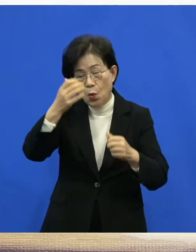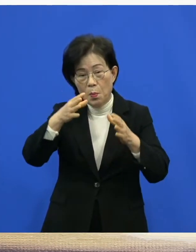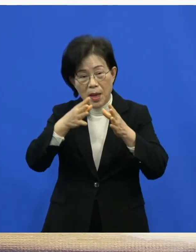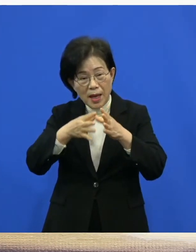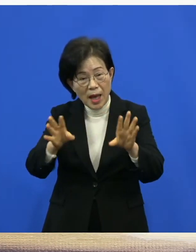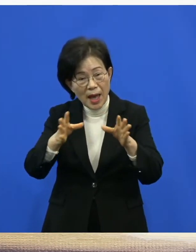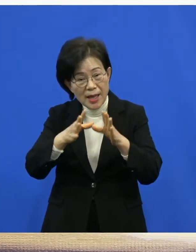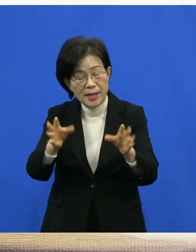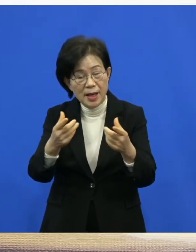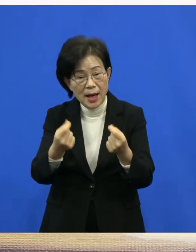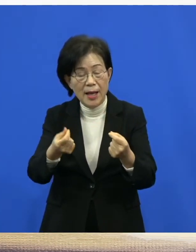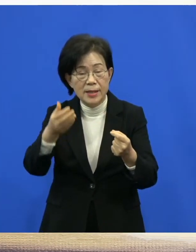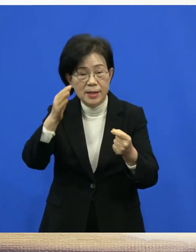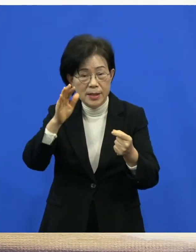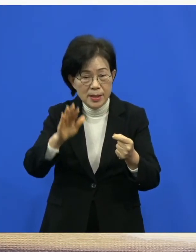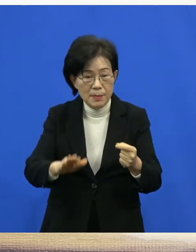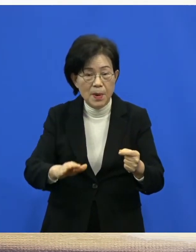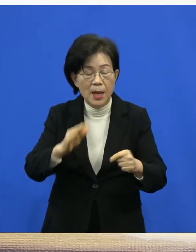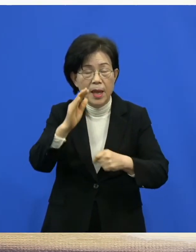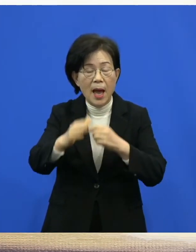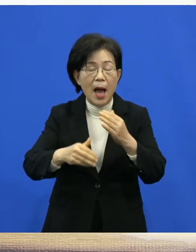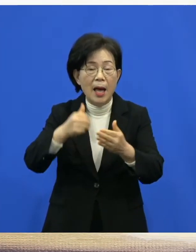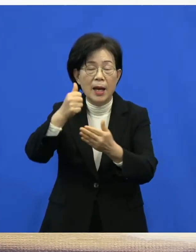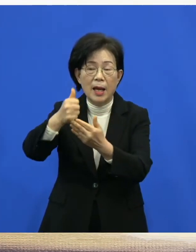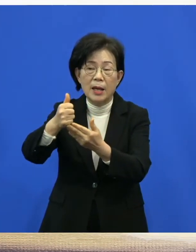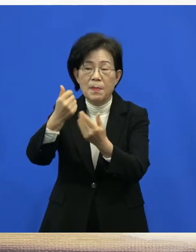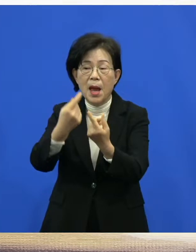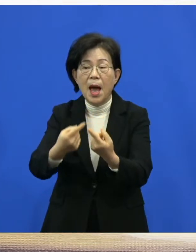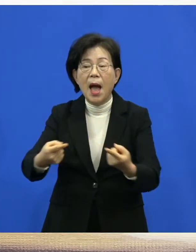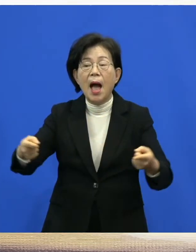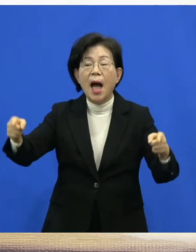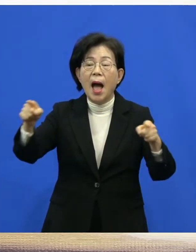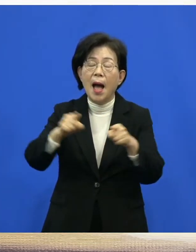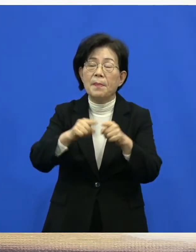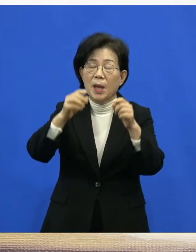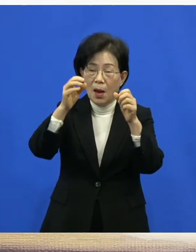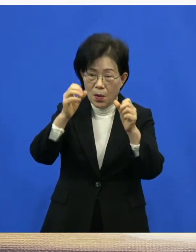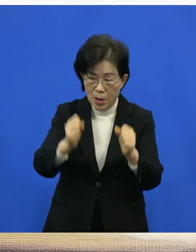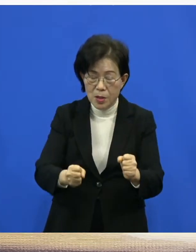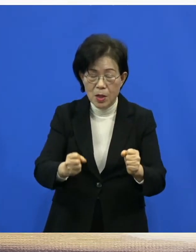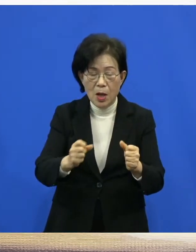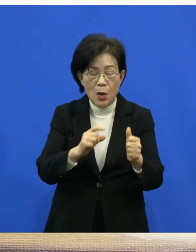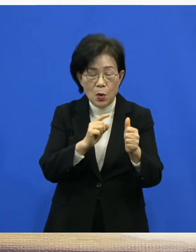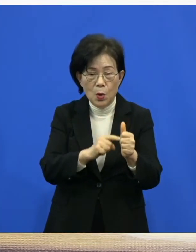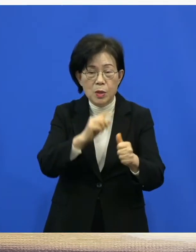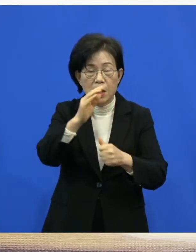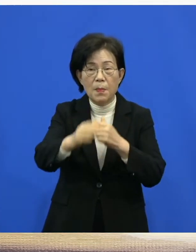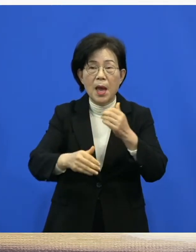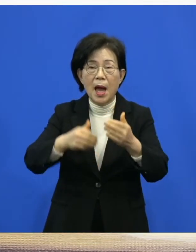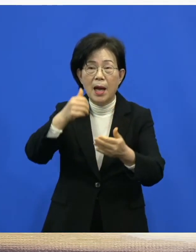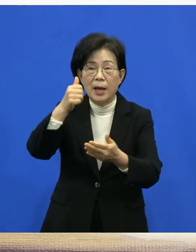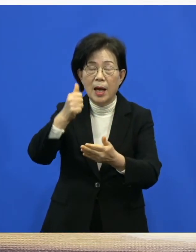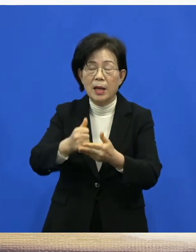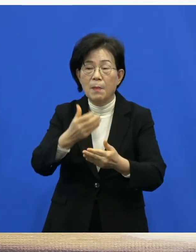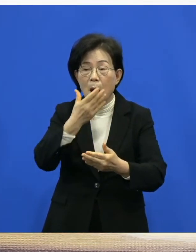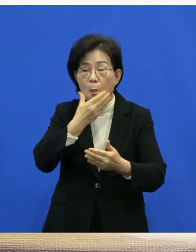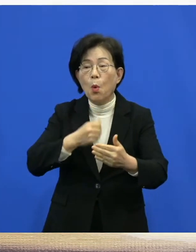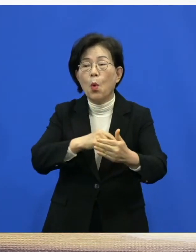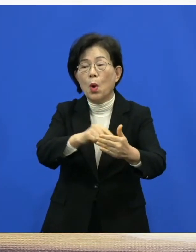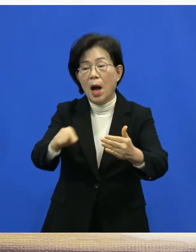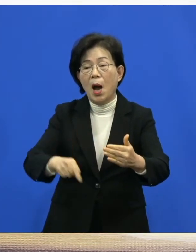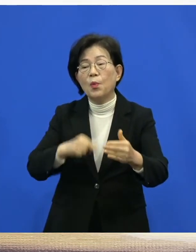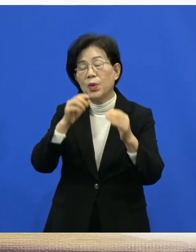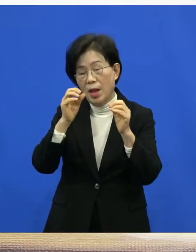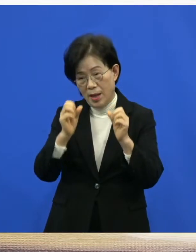같아 보이지만 아니요. 하나님이 요셉과 함께 하고 계신다. 요셉이 하나님의 복 가운데